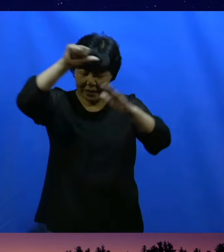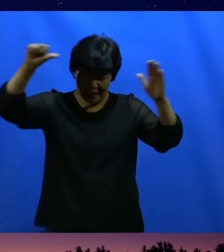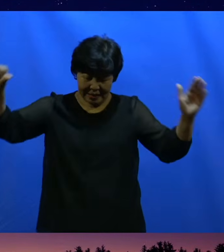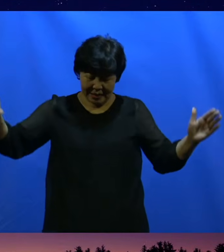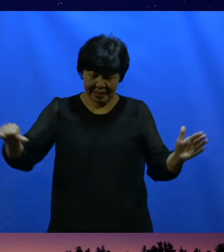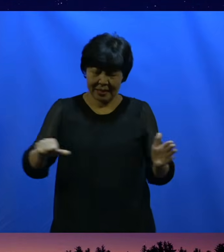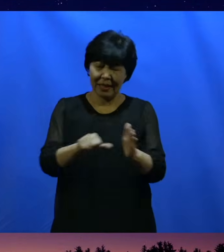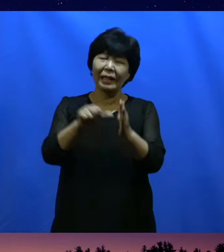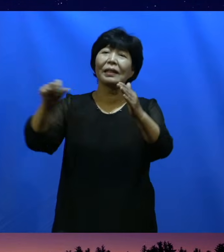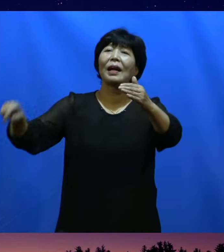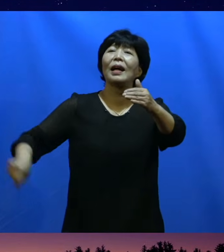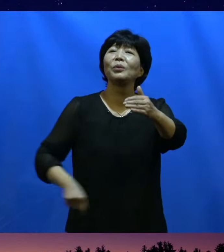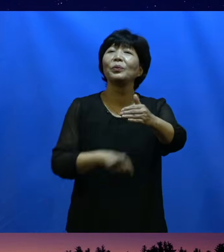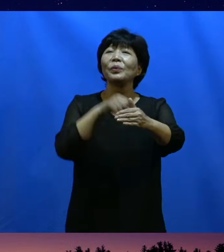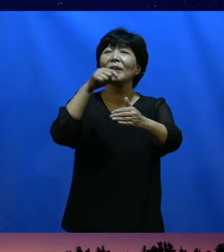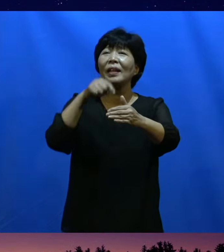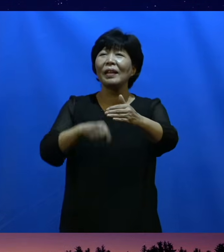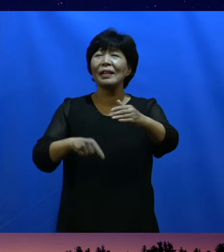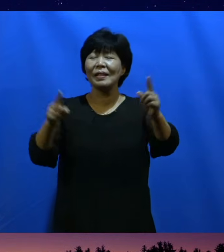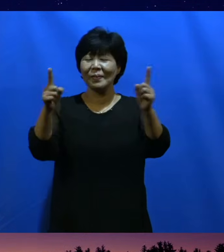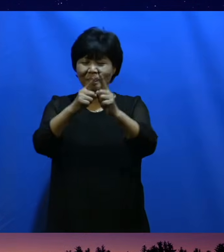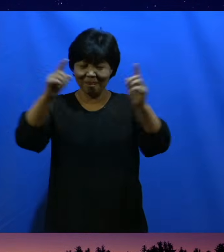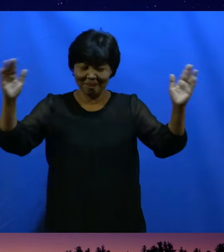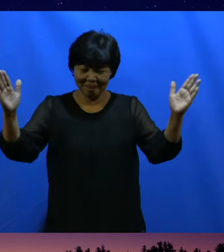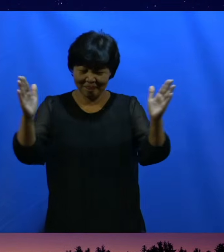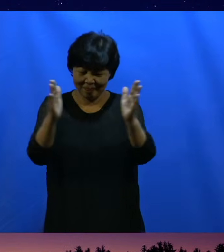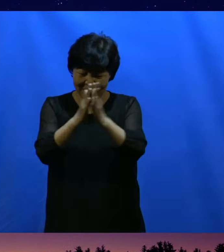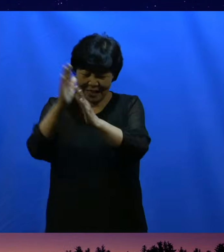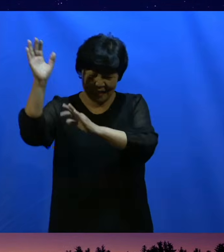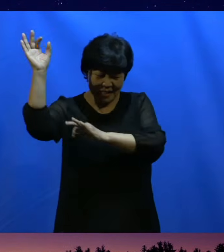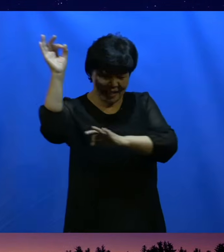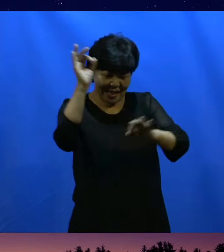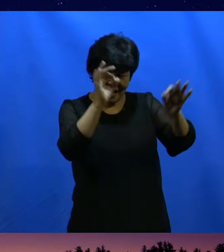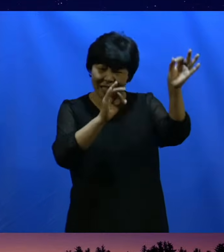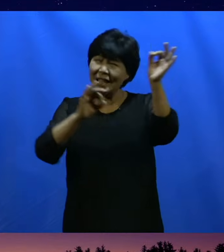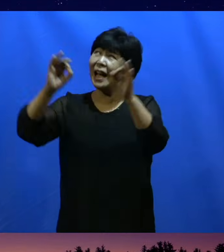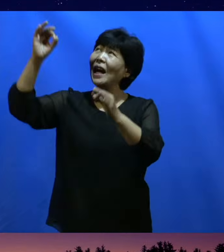우리 인생 가운데 지